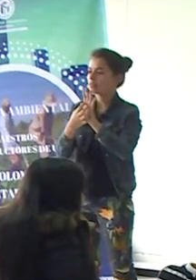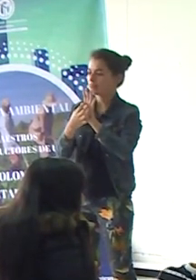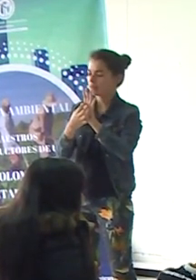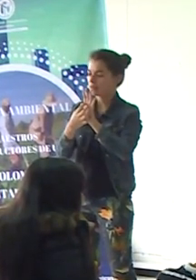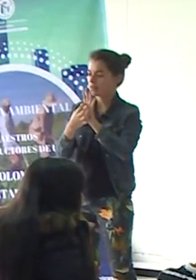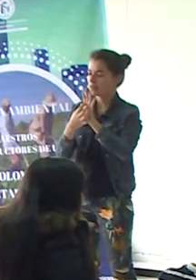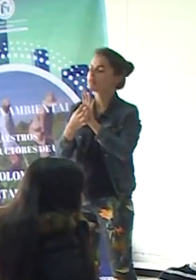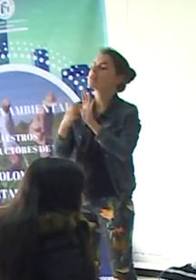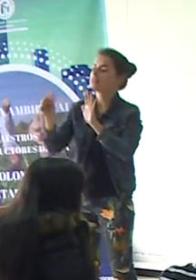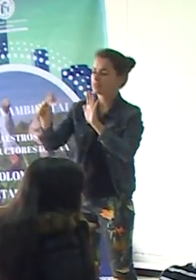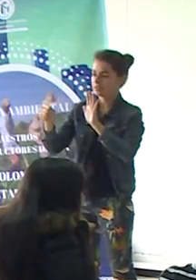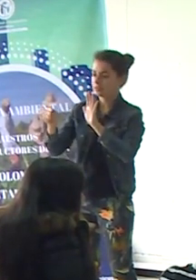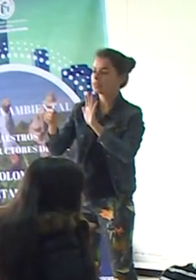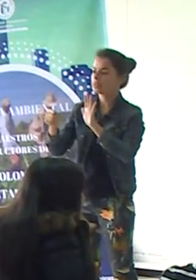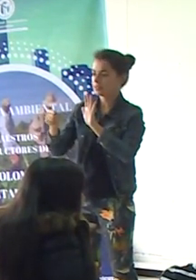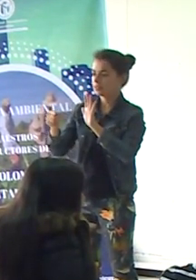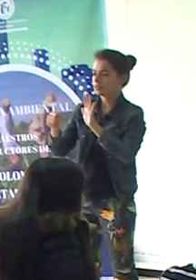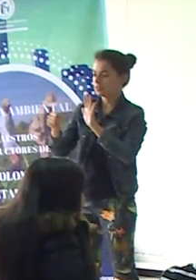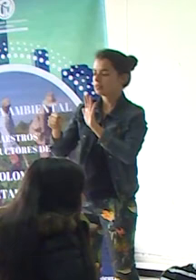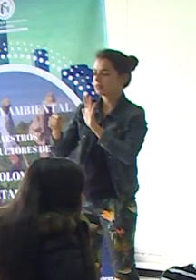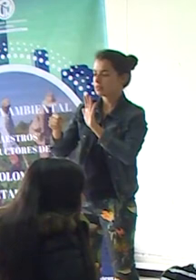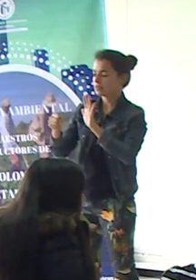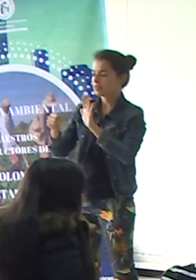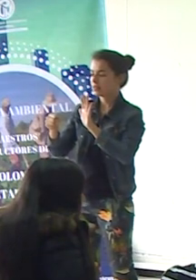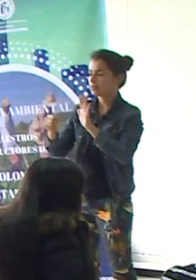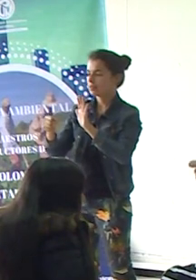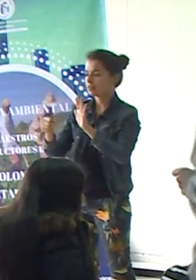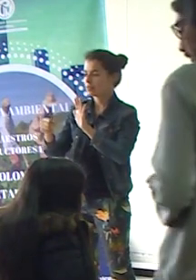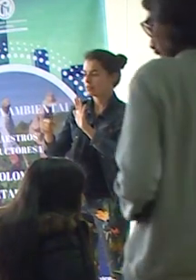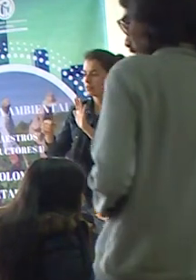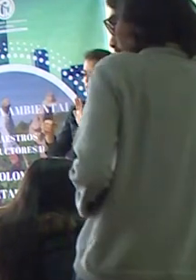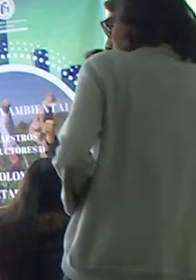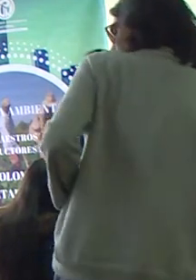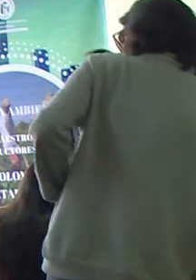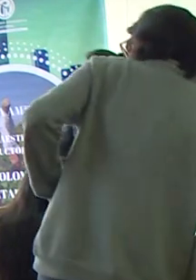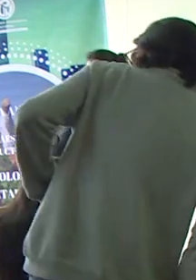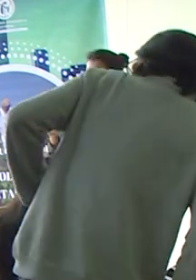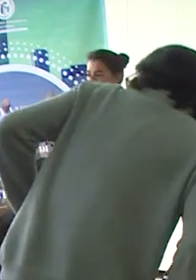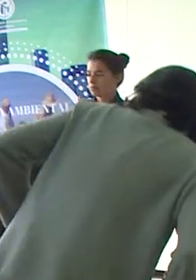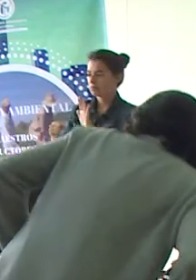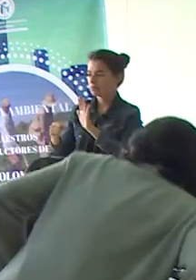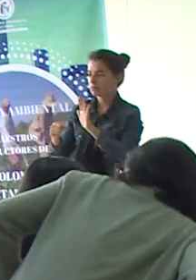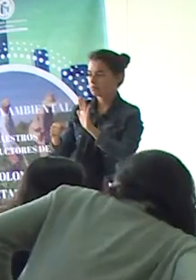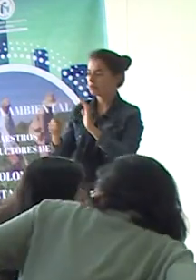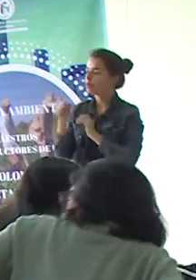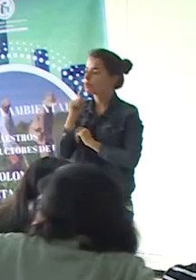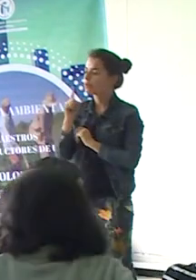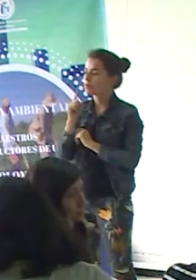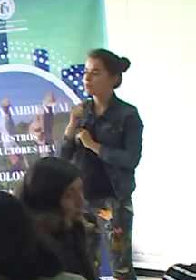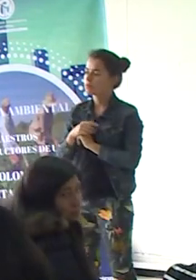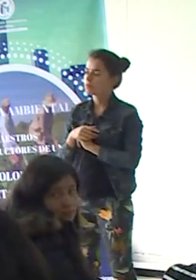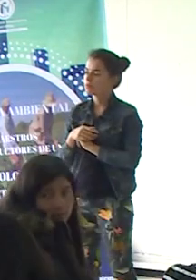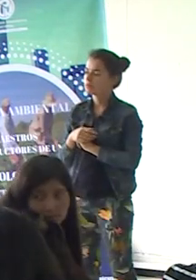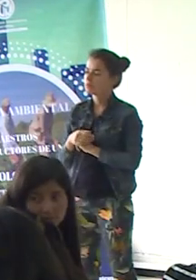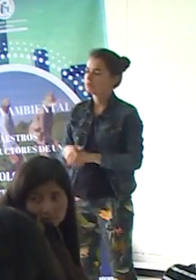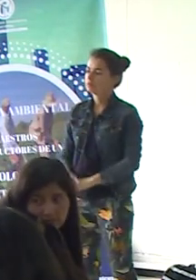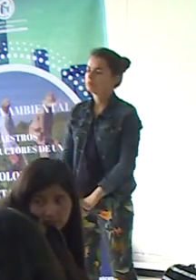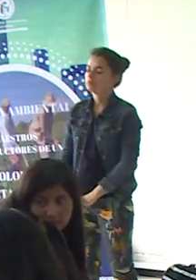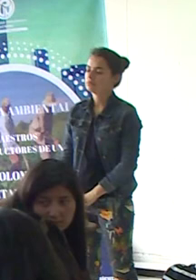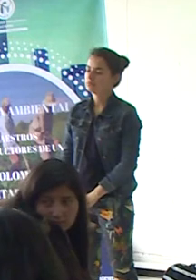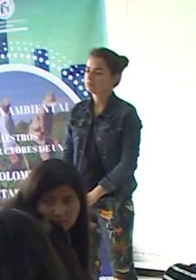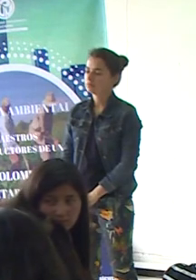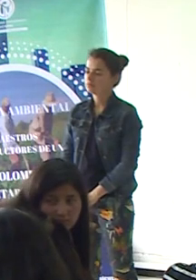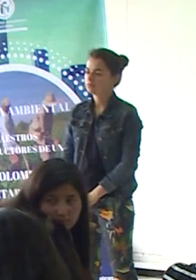y arriba del farol lo que produciría una nueva vida o una nueva vida con esas dos relaciones estamos